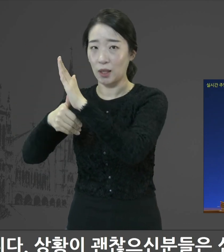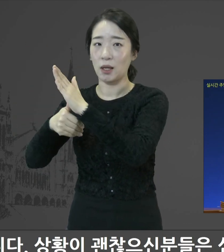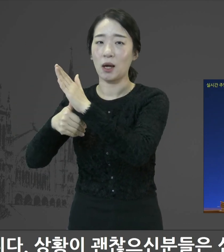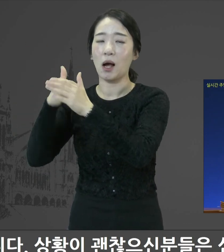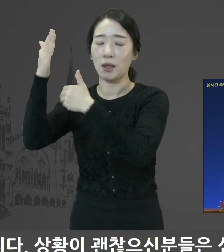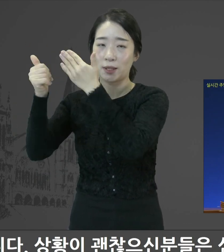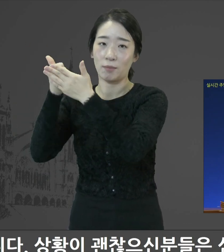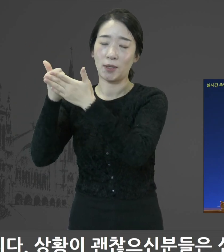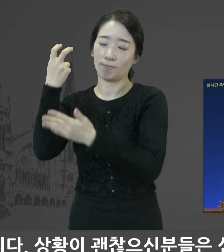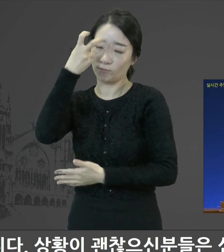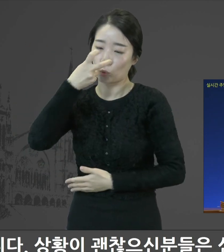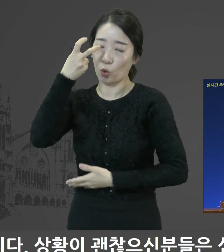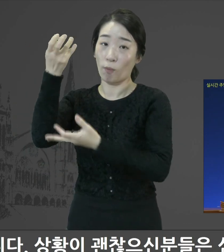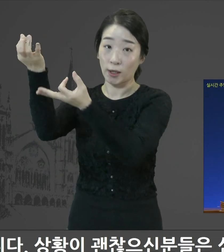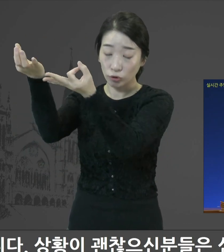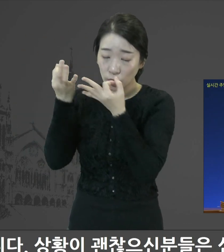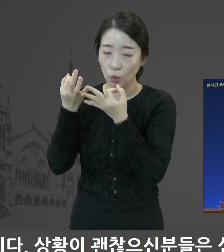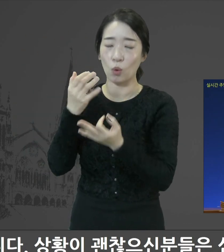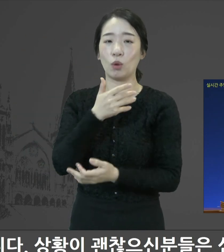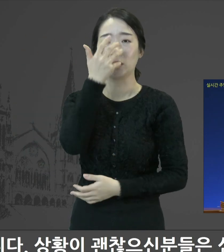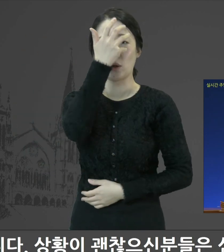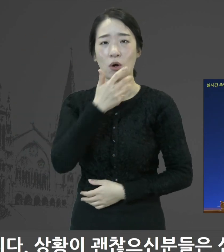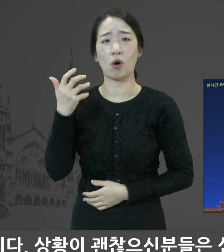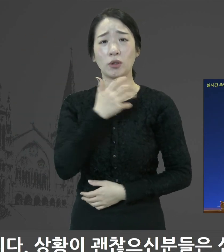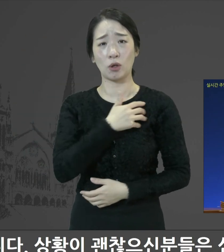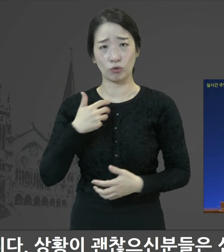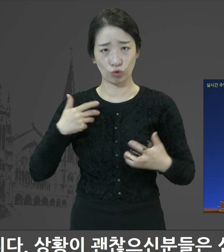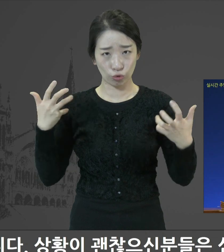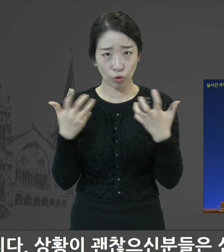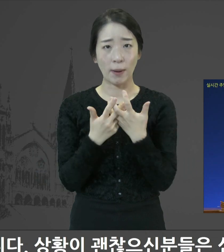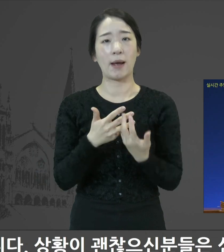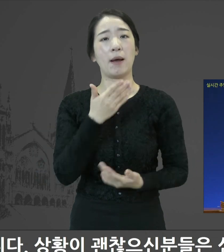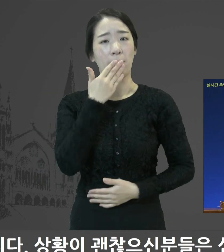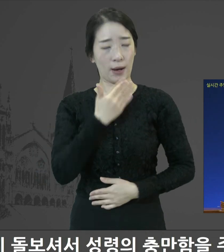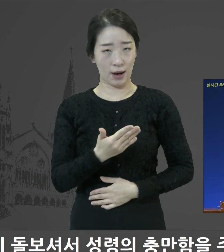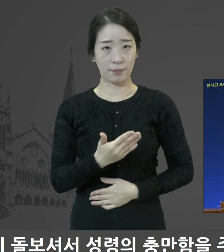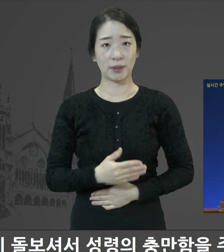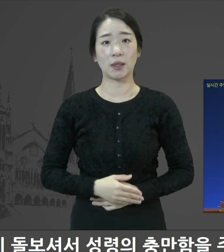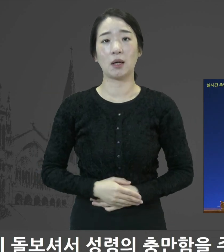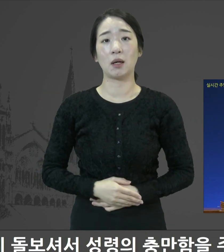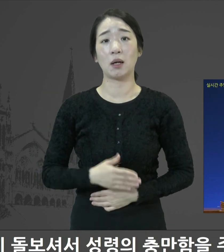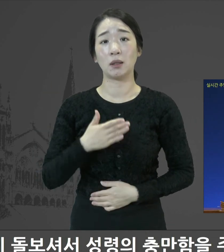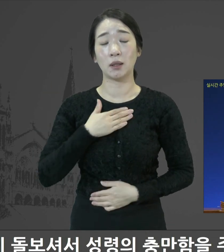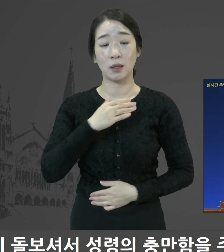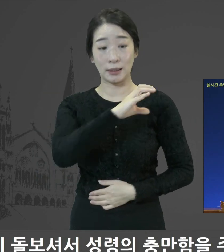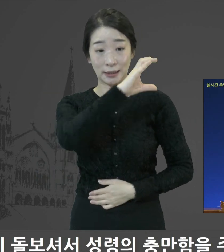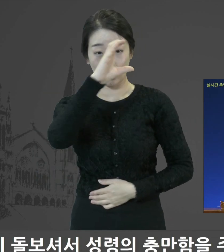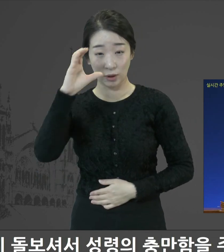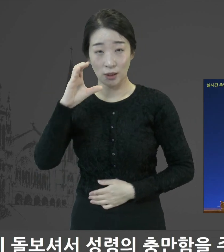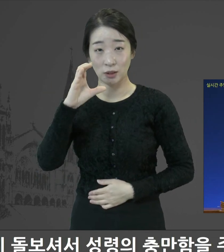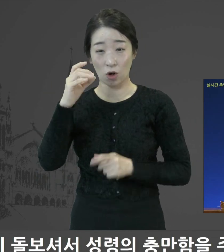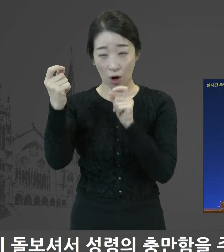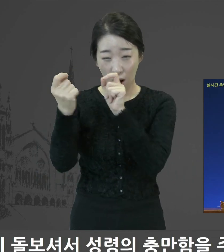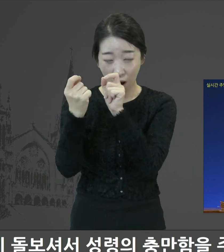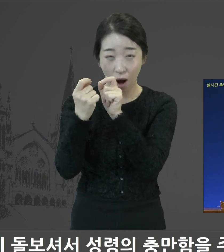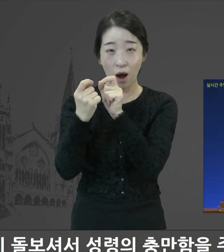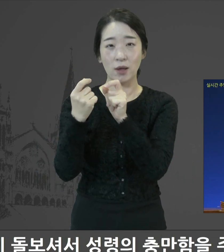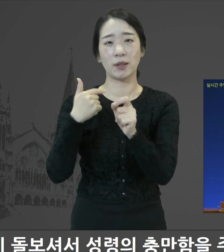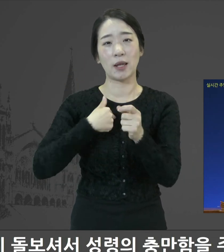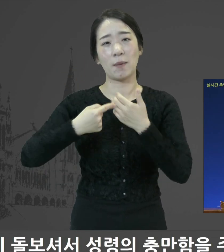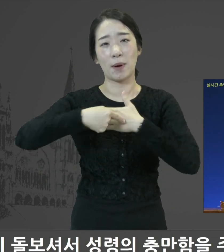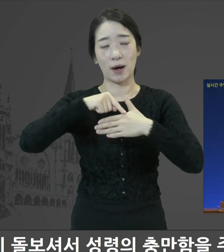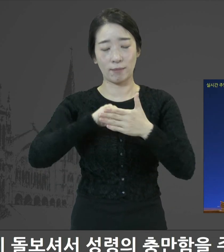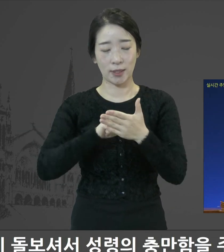겁니다. 남은 성탄절까지 우리의 영혼이 더 맑아지고 밝아지고 힘차고 활기